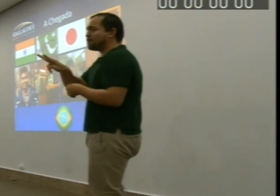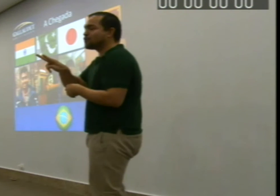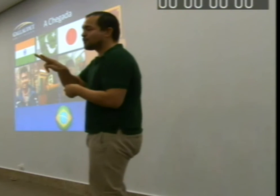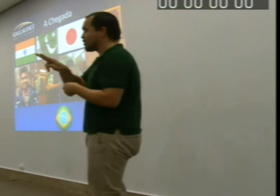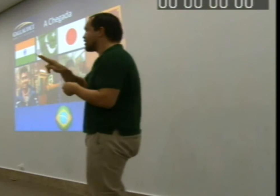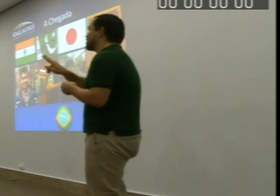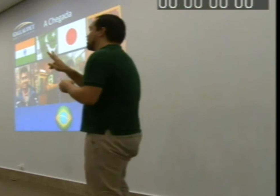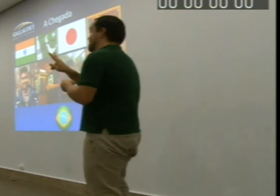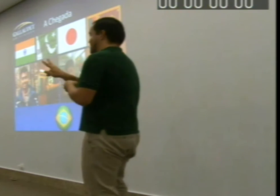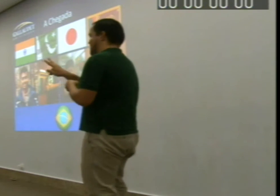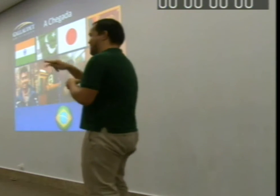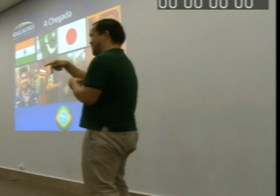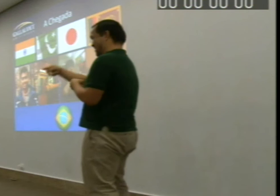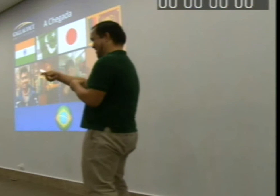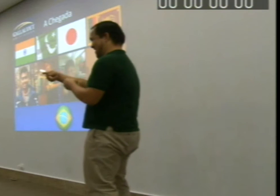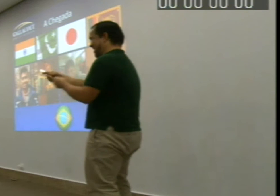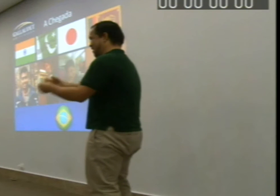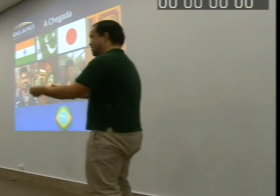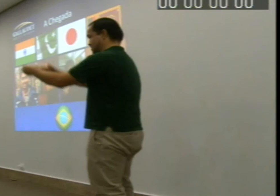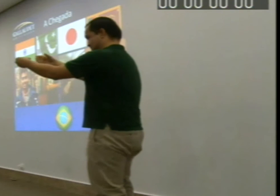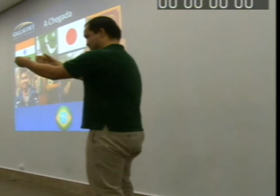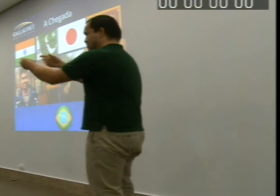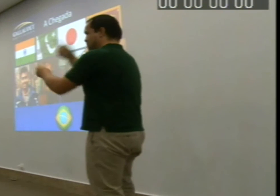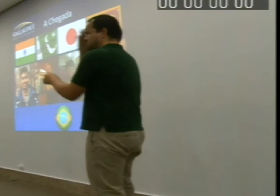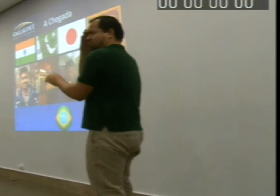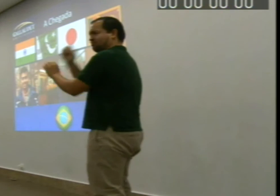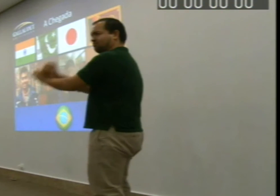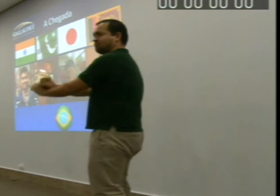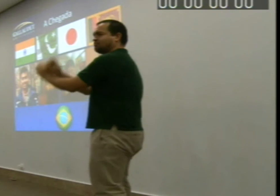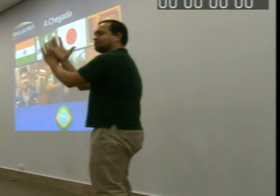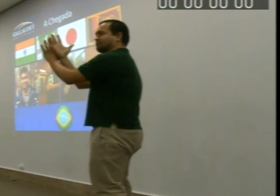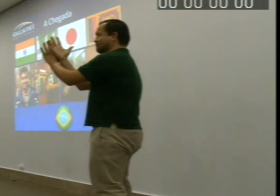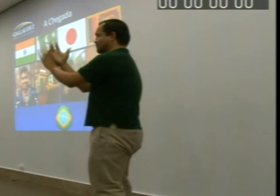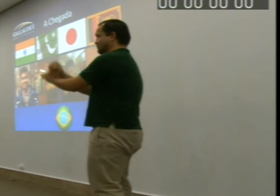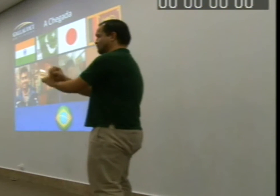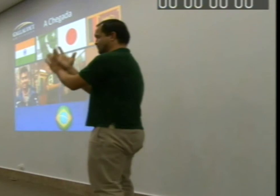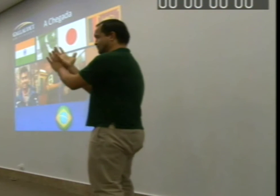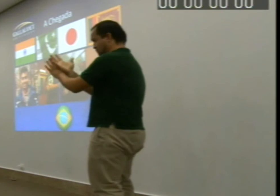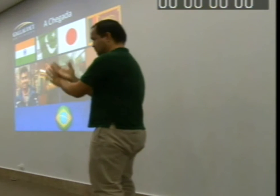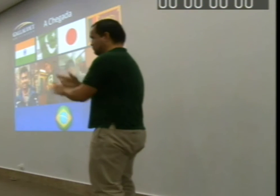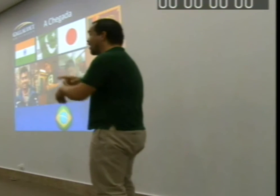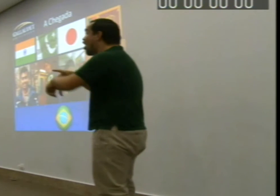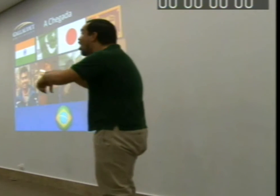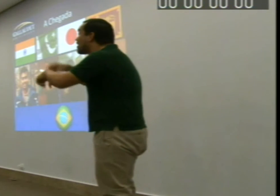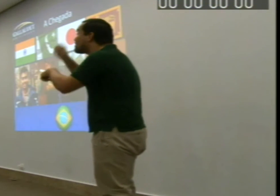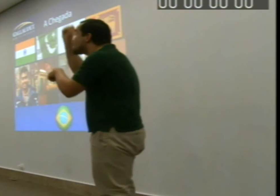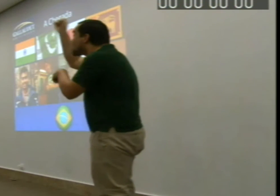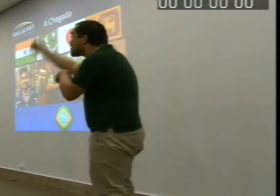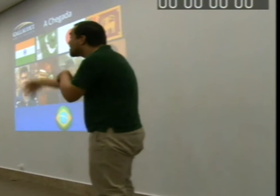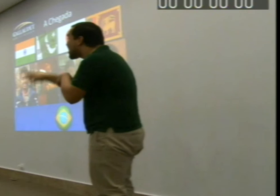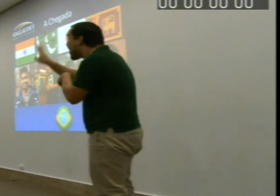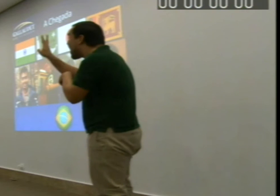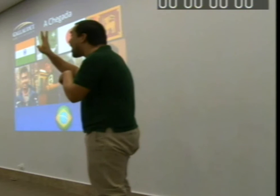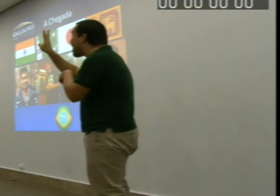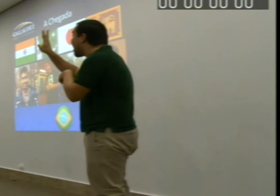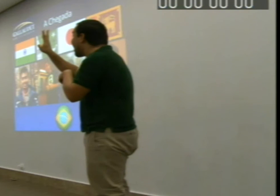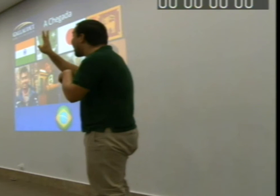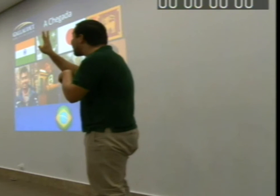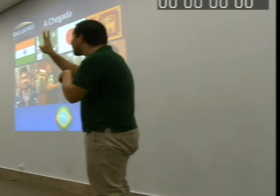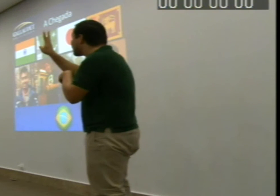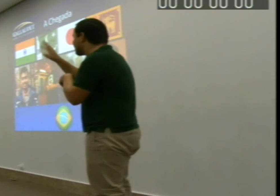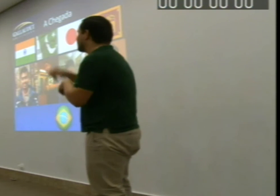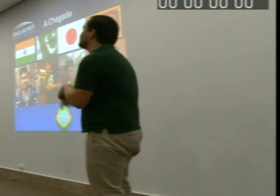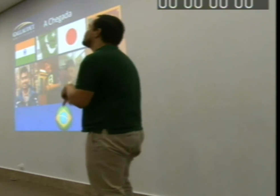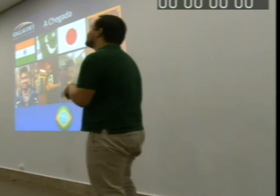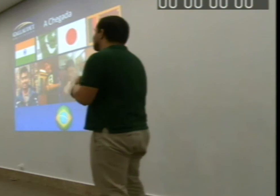na na videofone no videofone e abriram a janela de madrugada